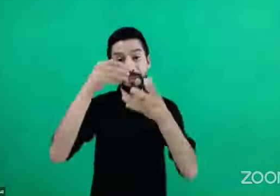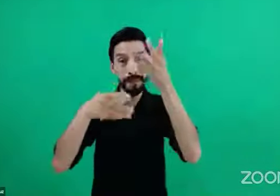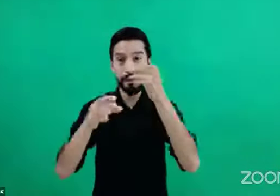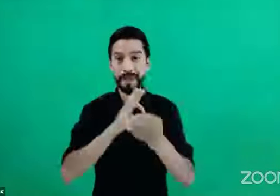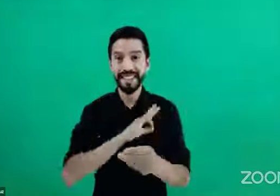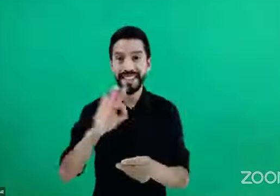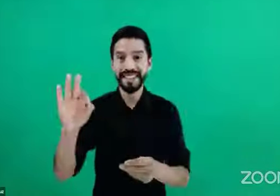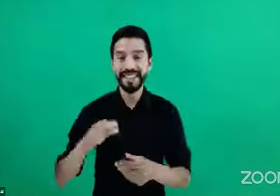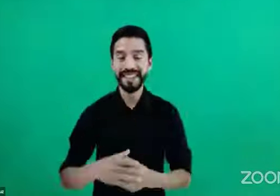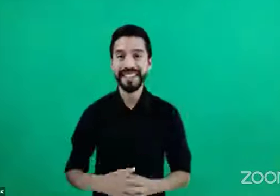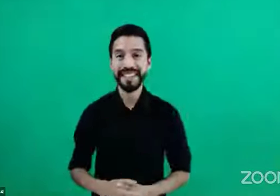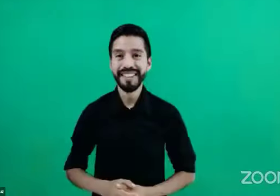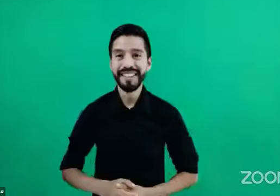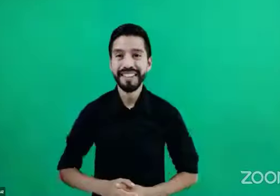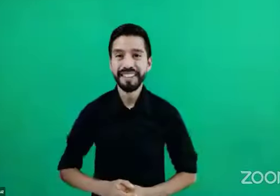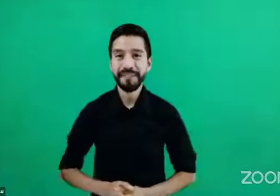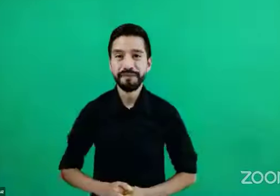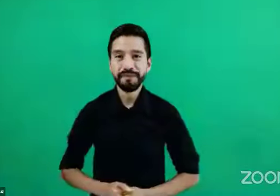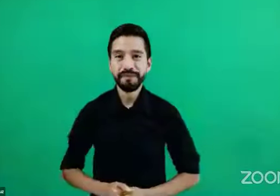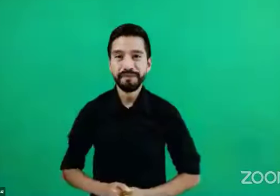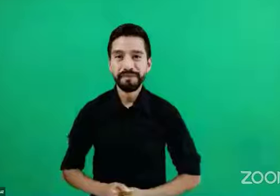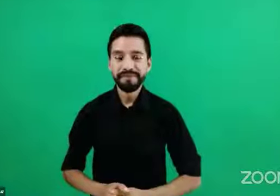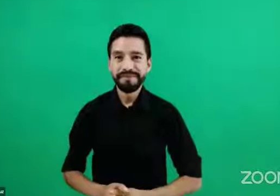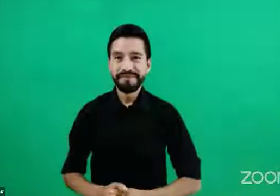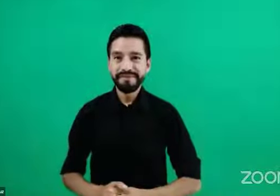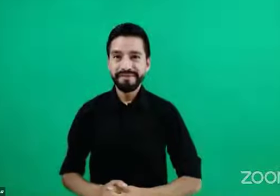deseo de poder aprender.